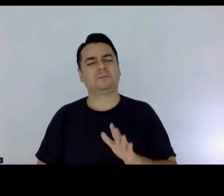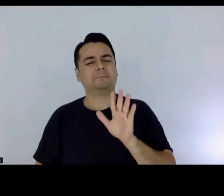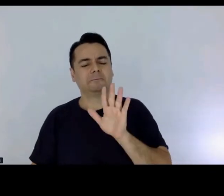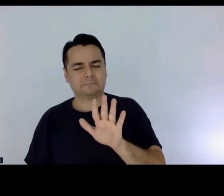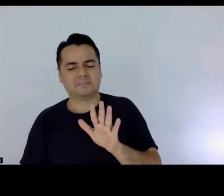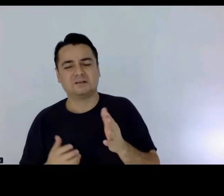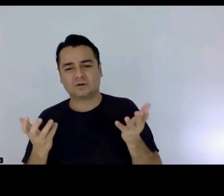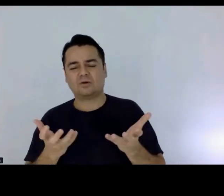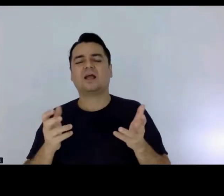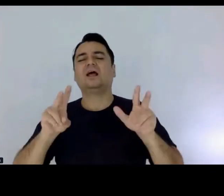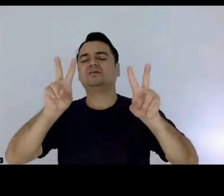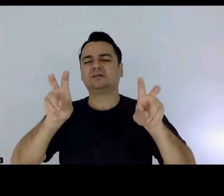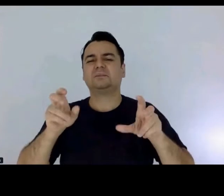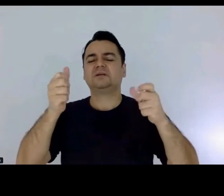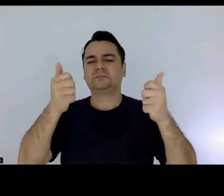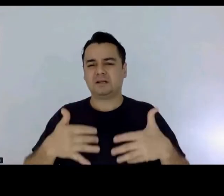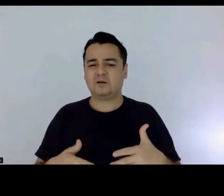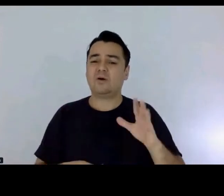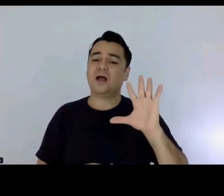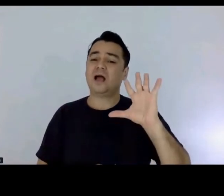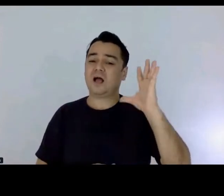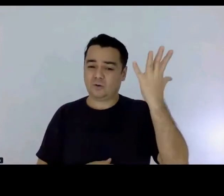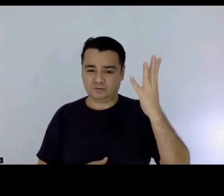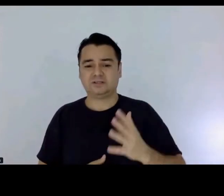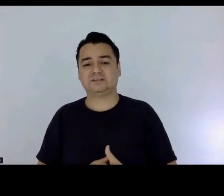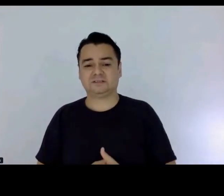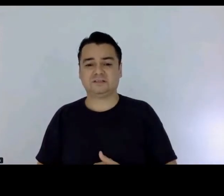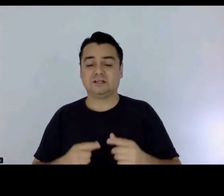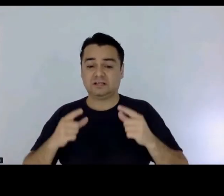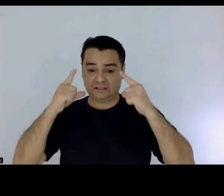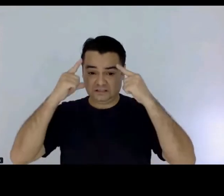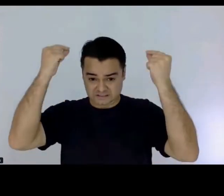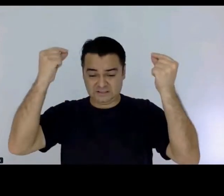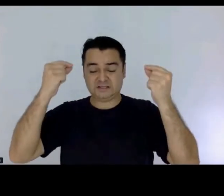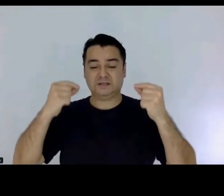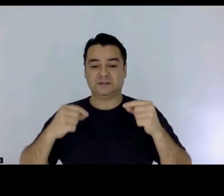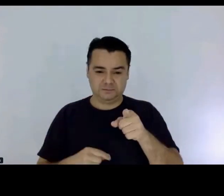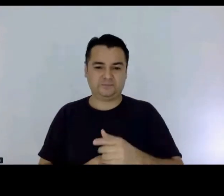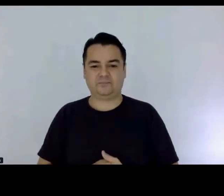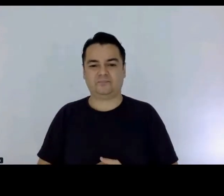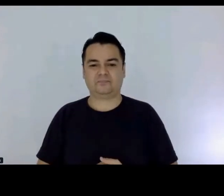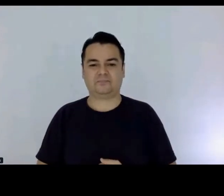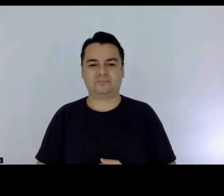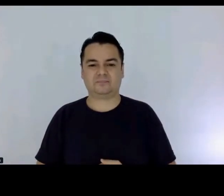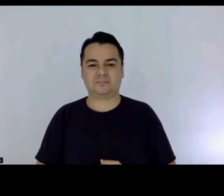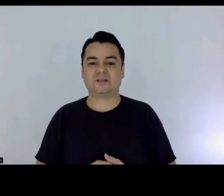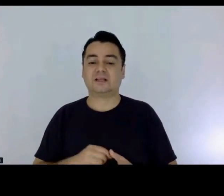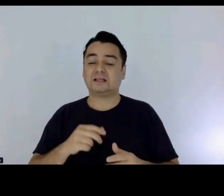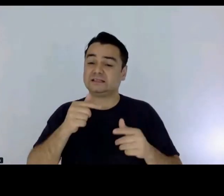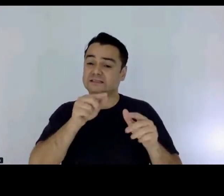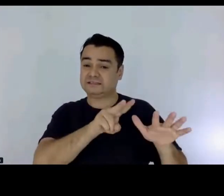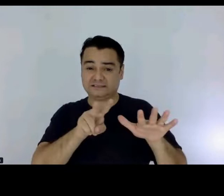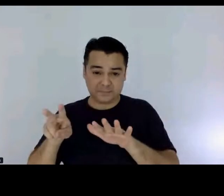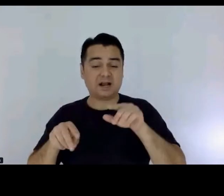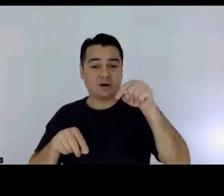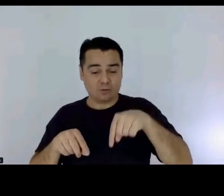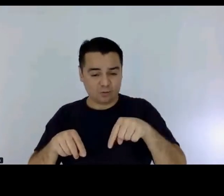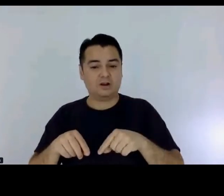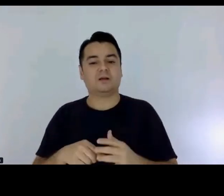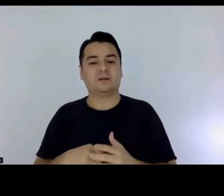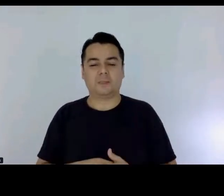sobre algo específico que aconteceu na rede essa semana e que precisa,